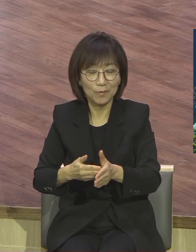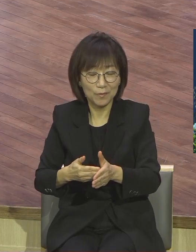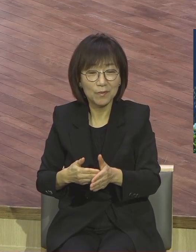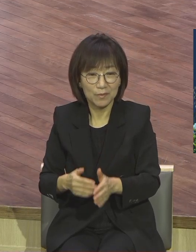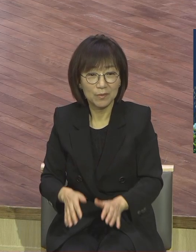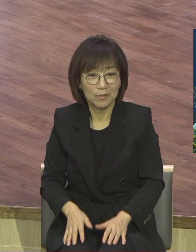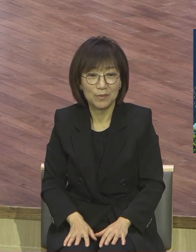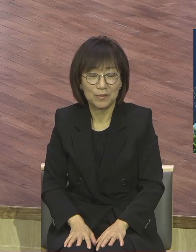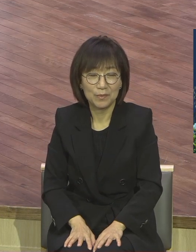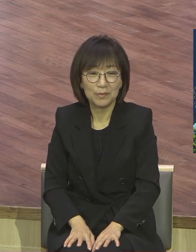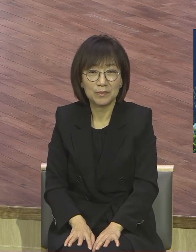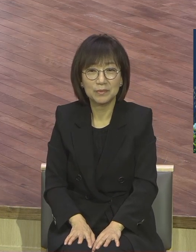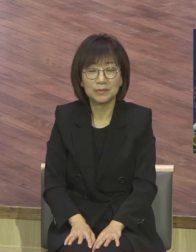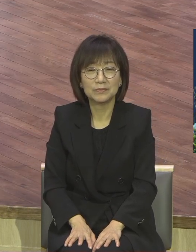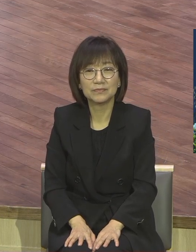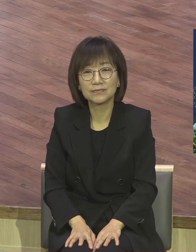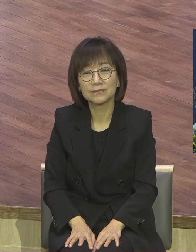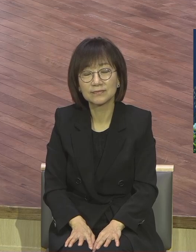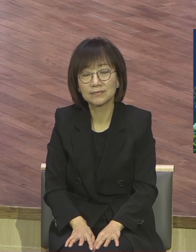사람들이.